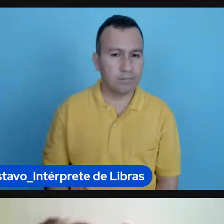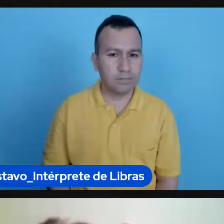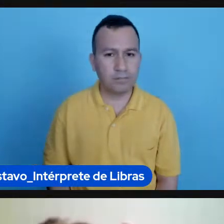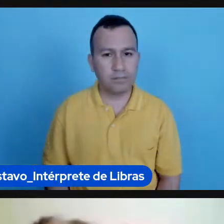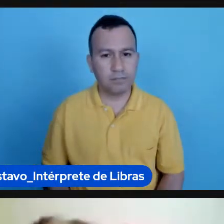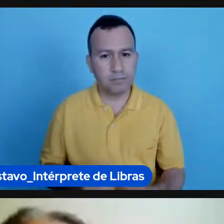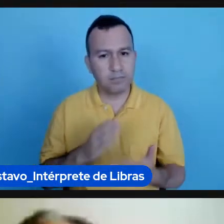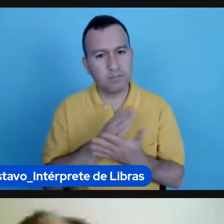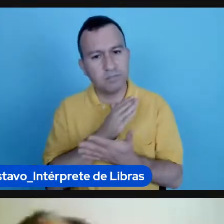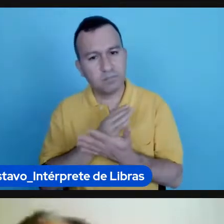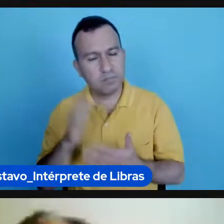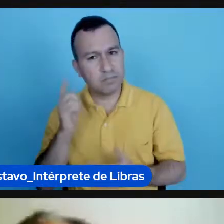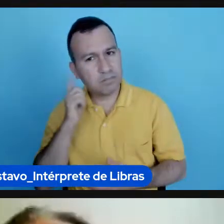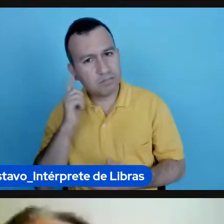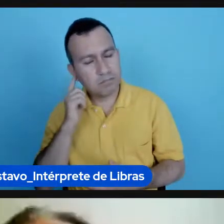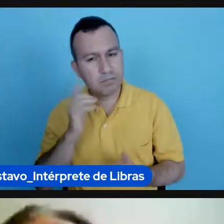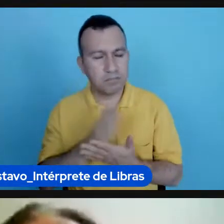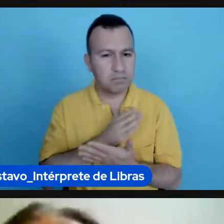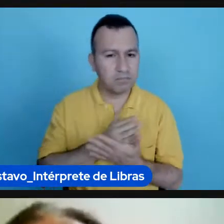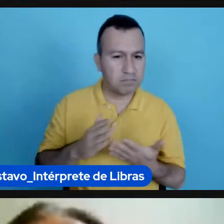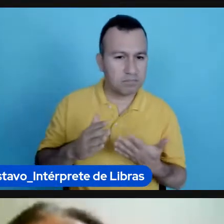só que outras coisas não.